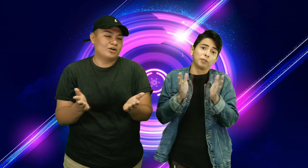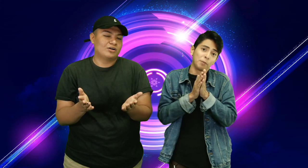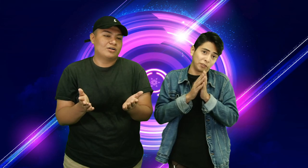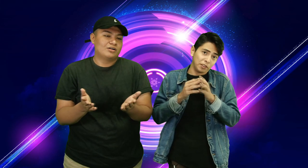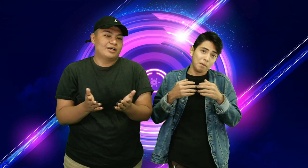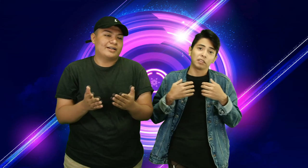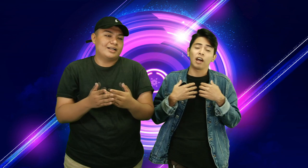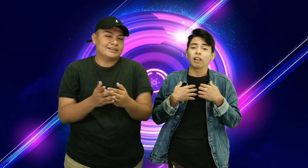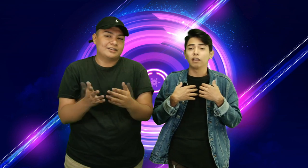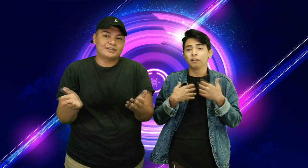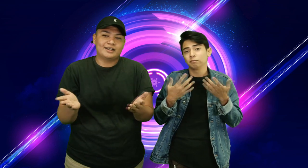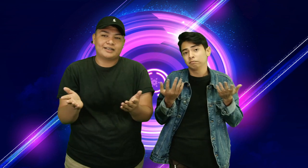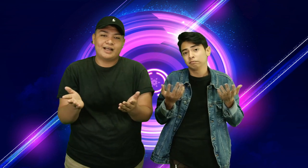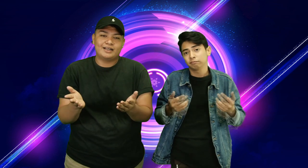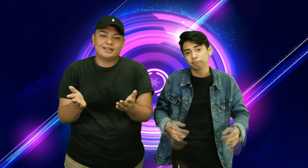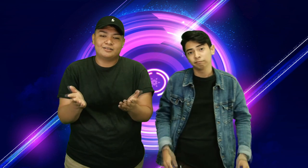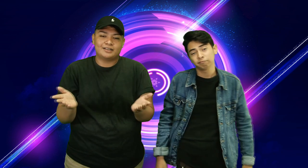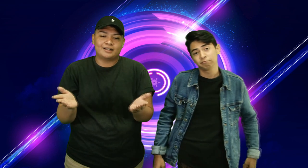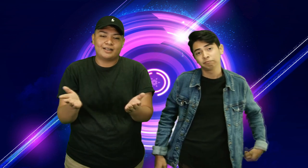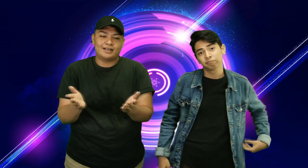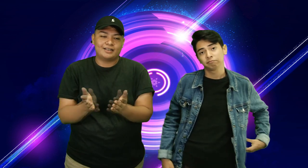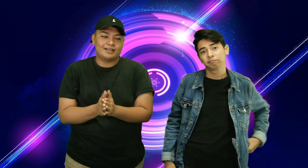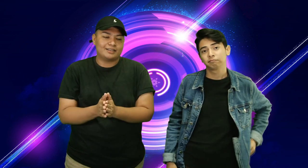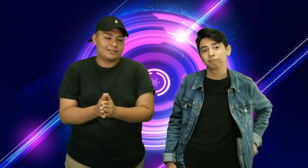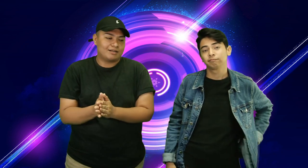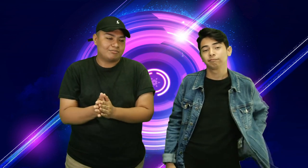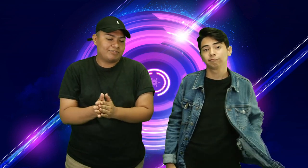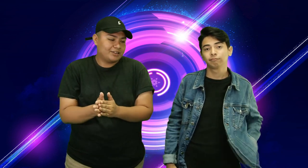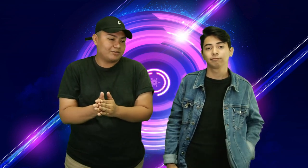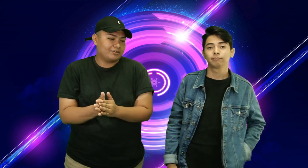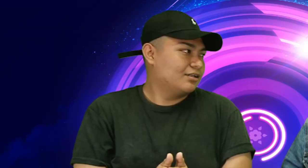si no tienes reales no tienes reales está frito